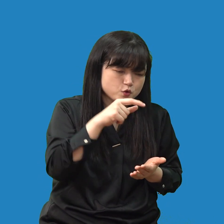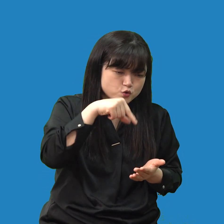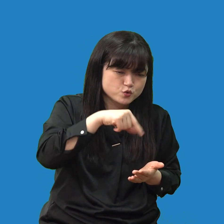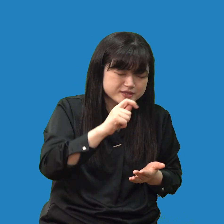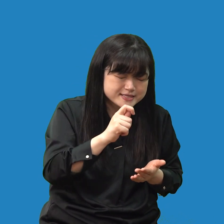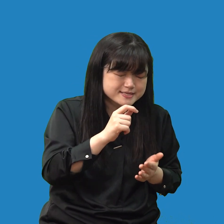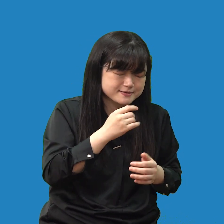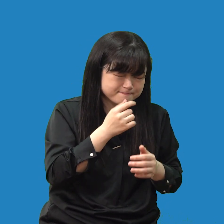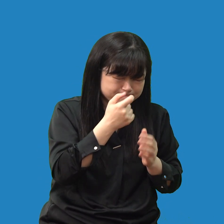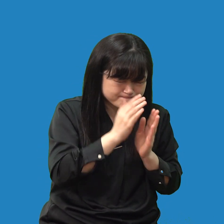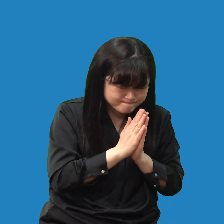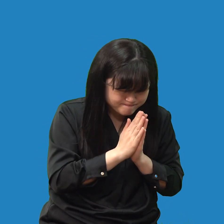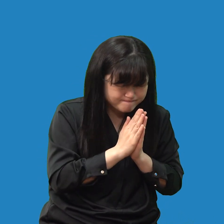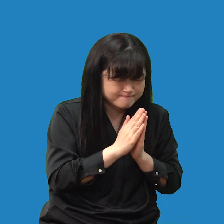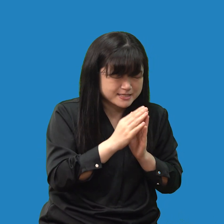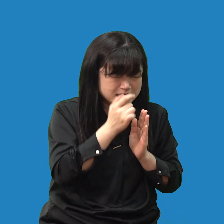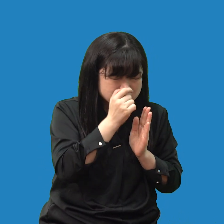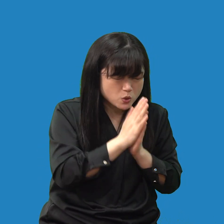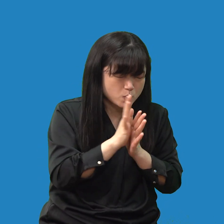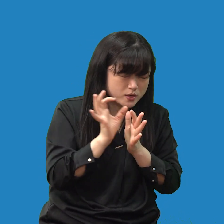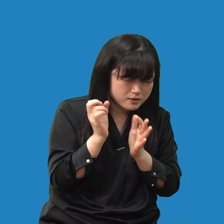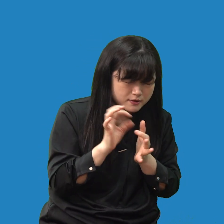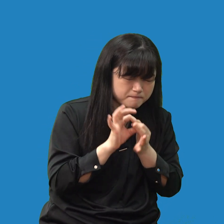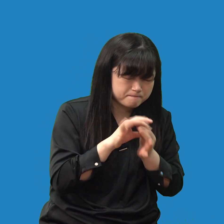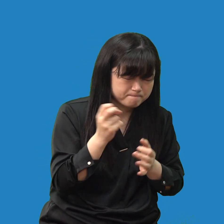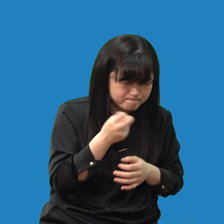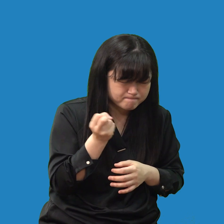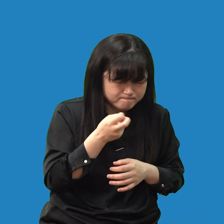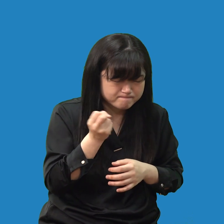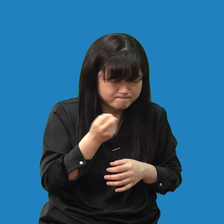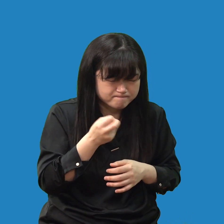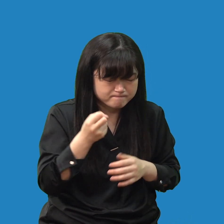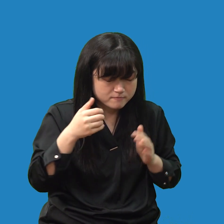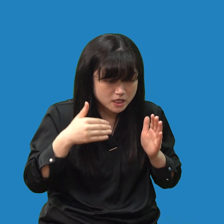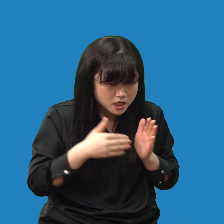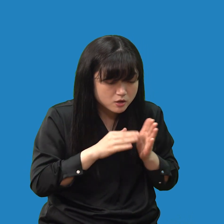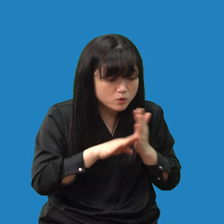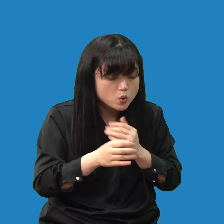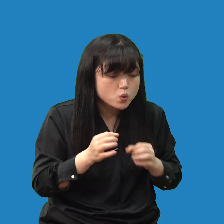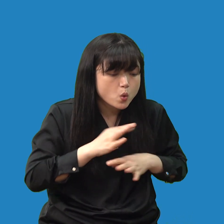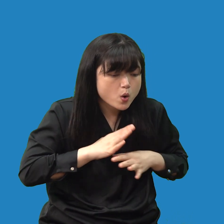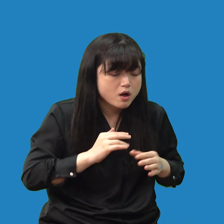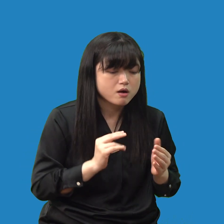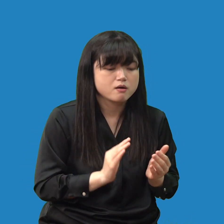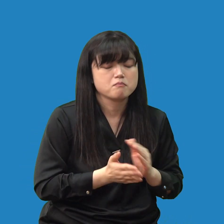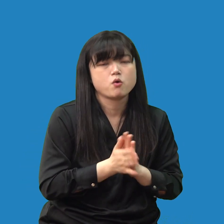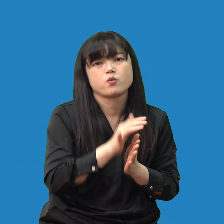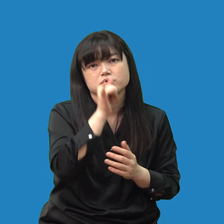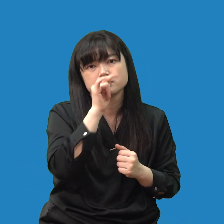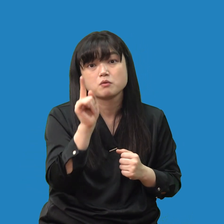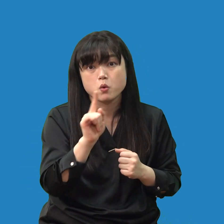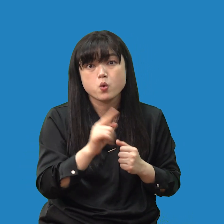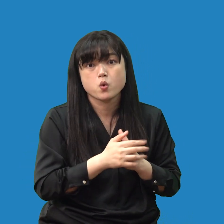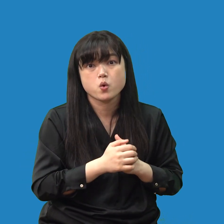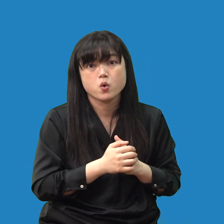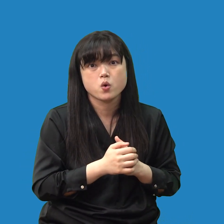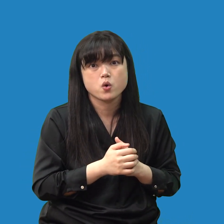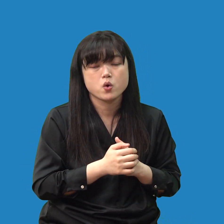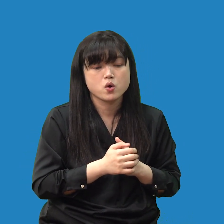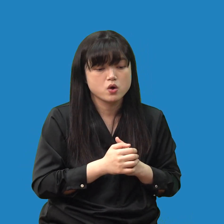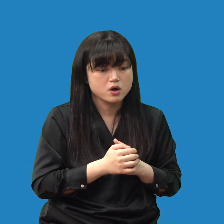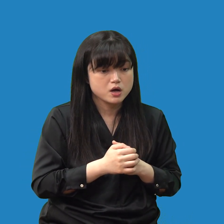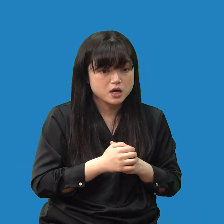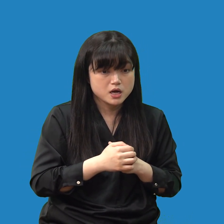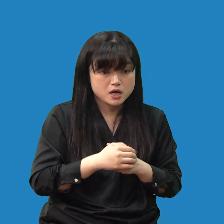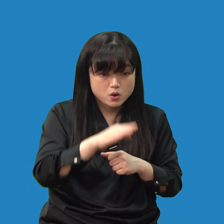큐티하고 기도하는 그 루틴도 회복합니다. 그랬더니만 놀라운 변화가 생겼습니다. 진료